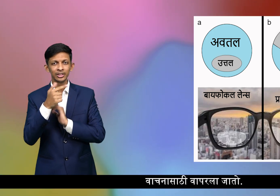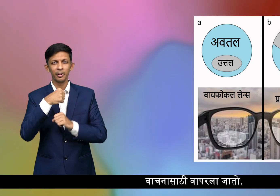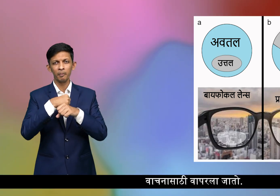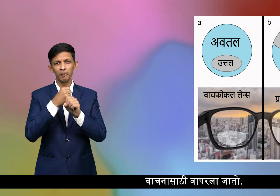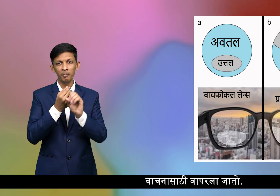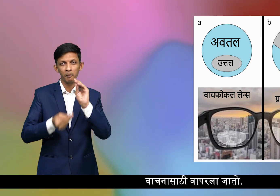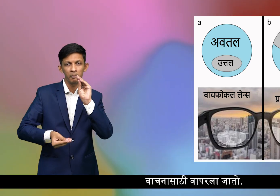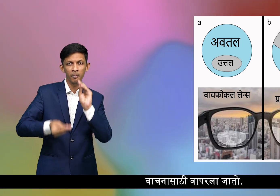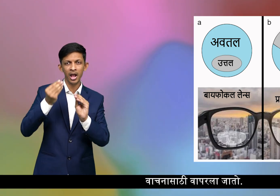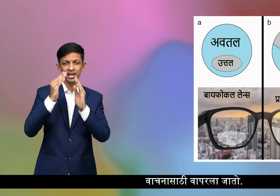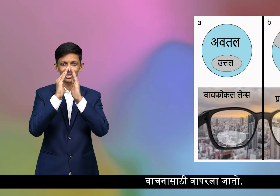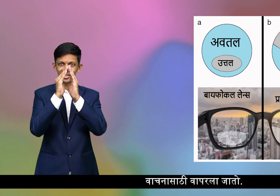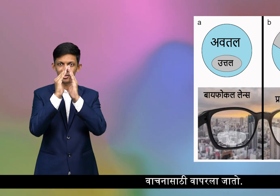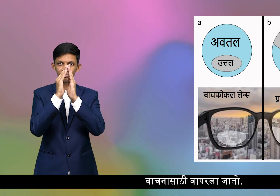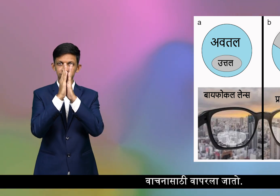वाचनासाठी वापरला जातो.